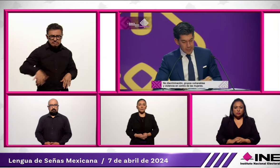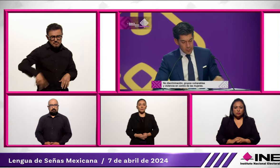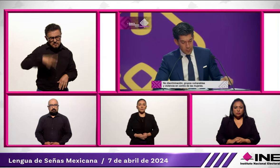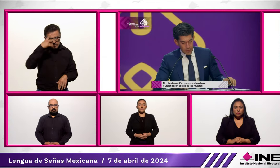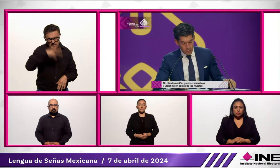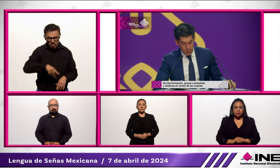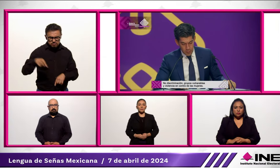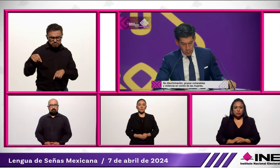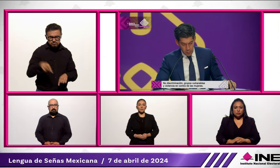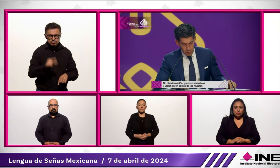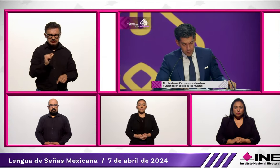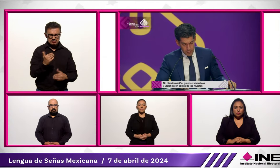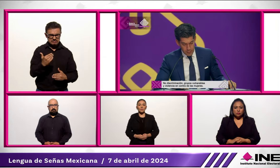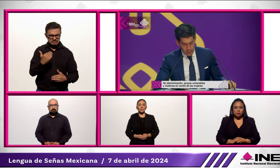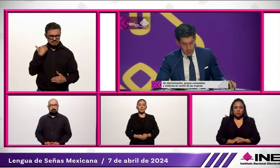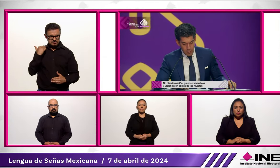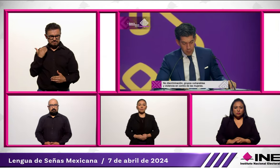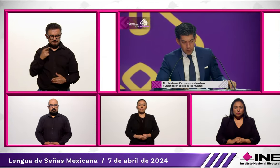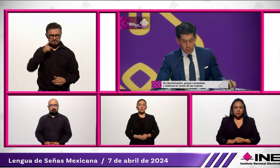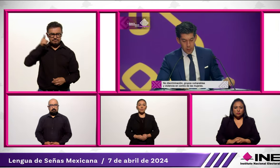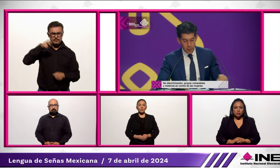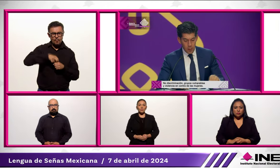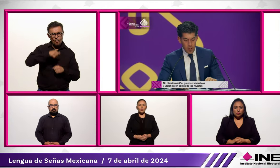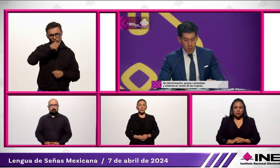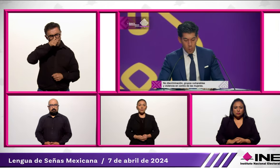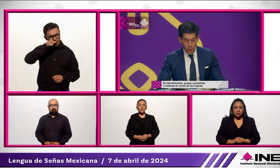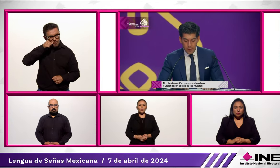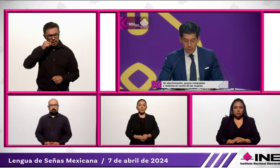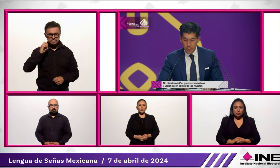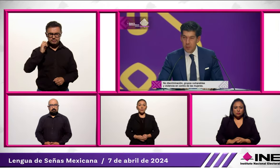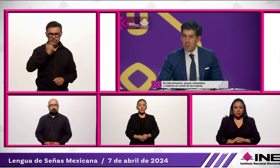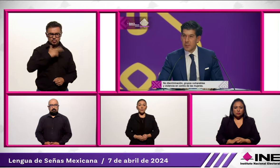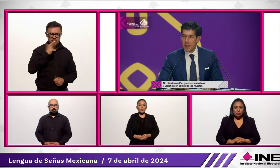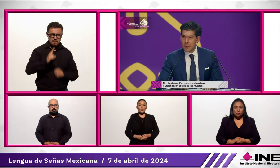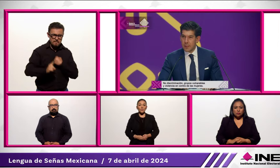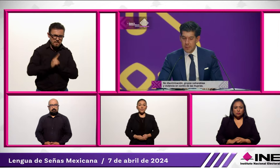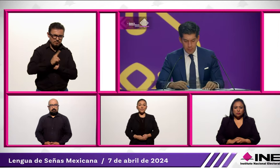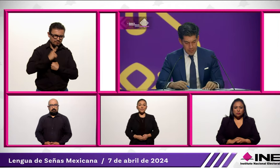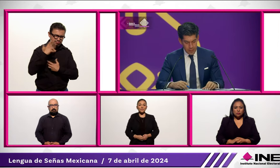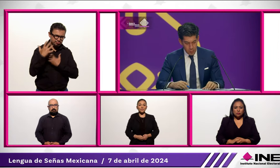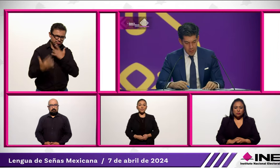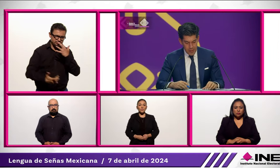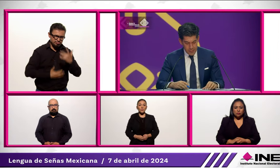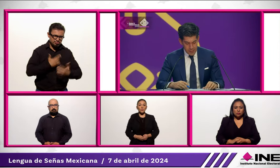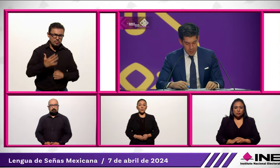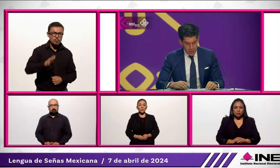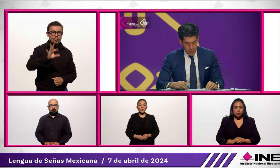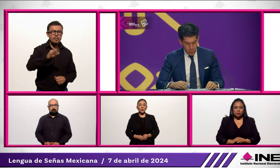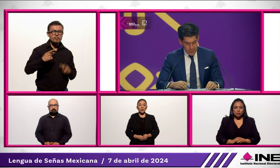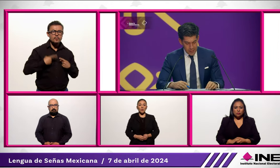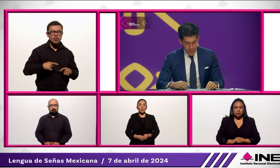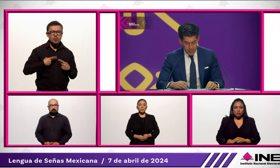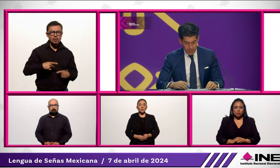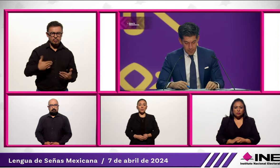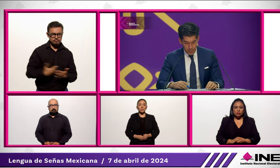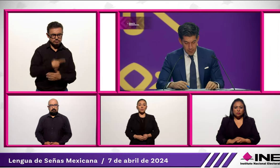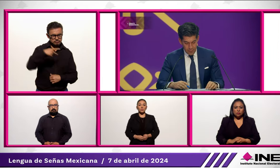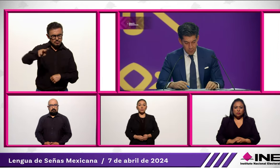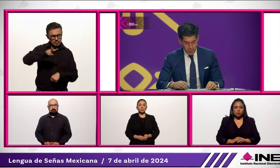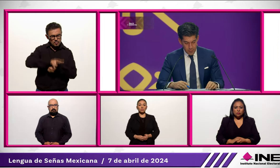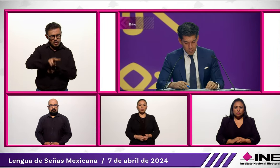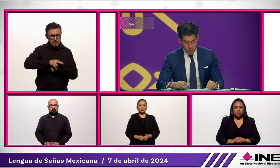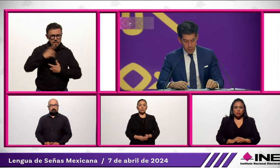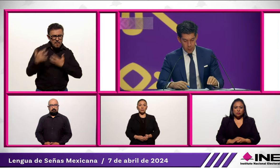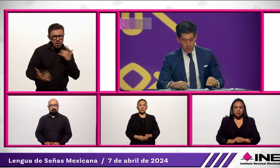tragedia en la estación migratoria de Ciudad Juárez, Chihuahua, donde murieron 40 personas migrantes venezolanas. ¿Cuál sería